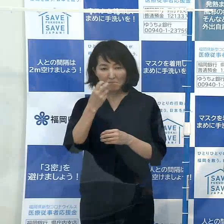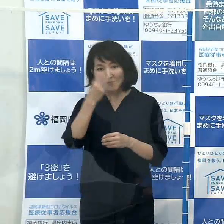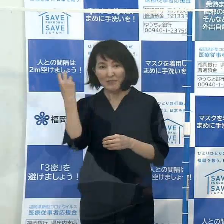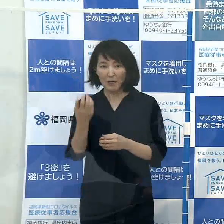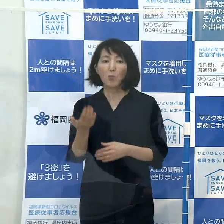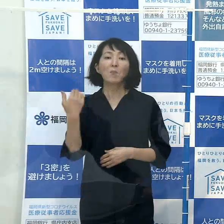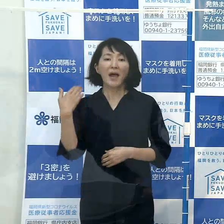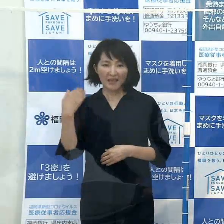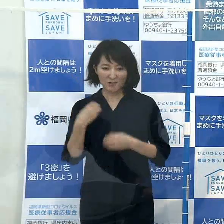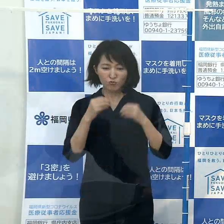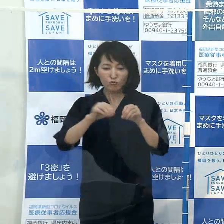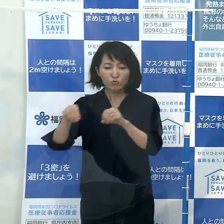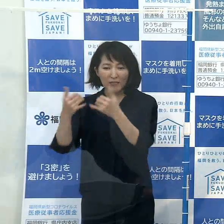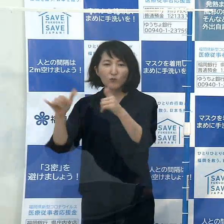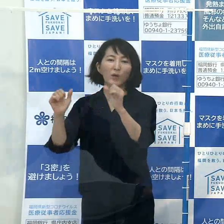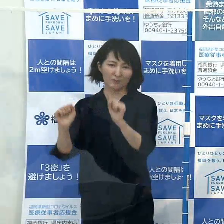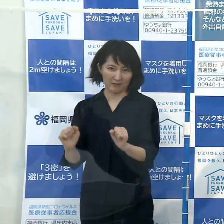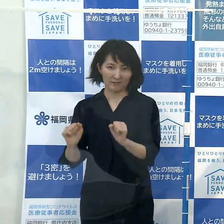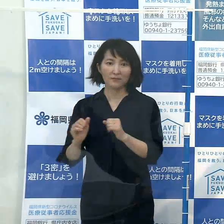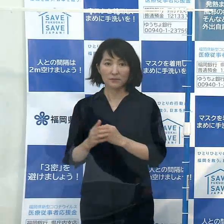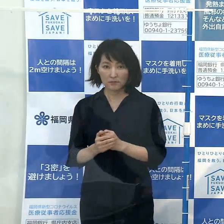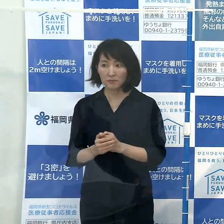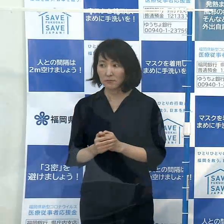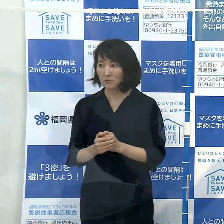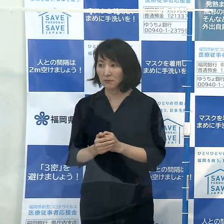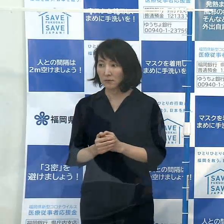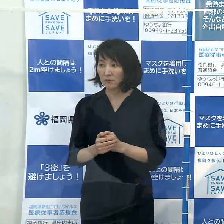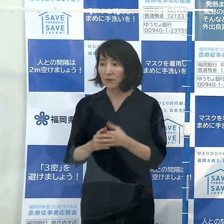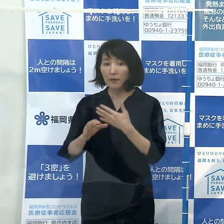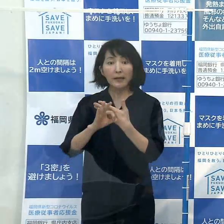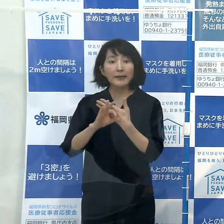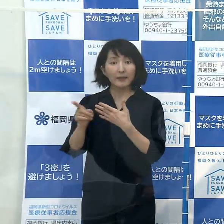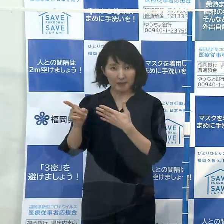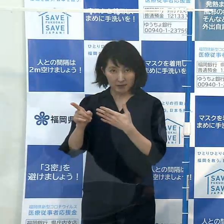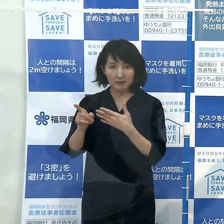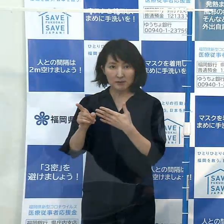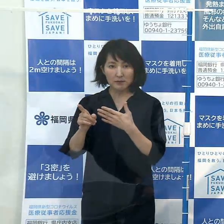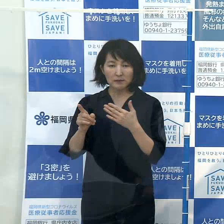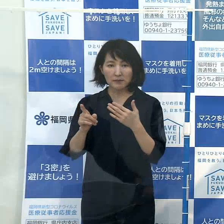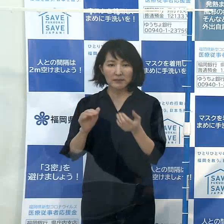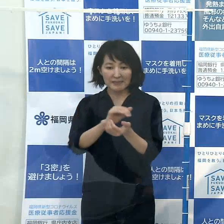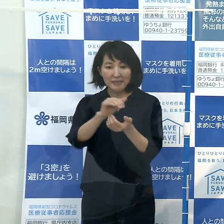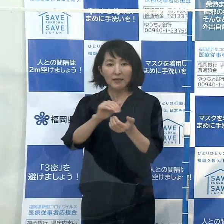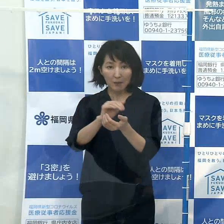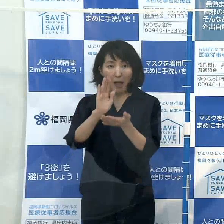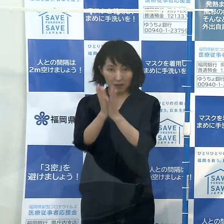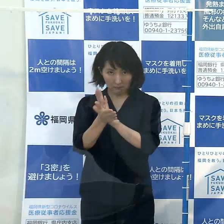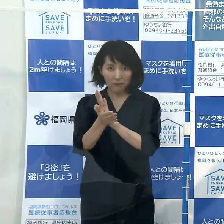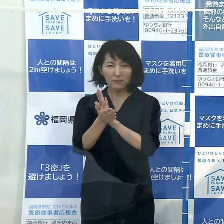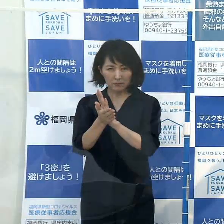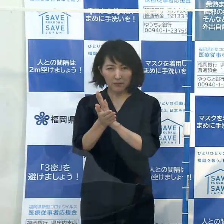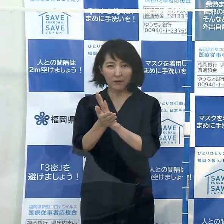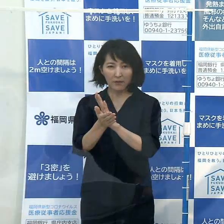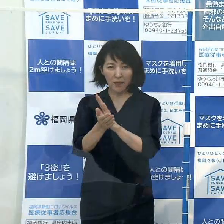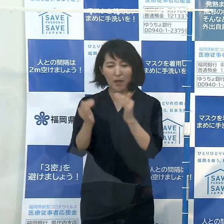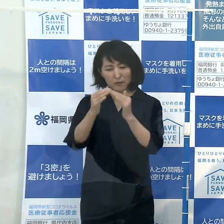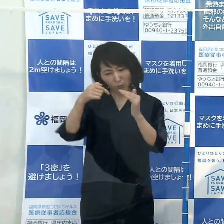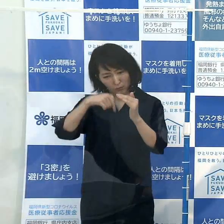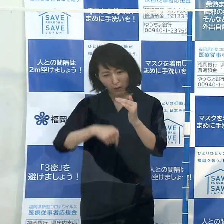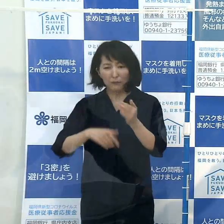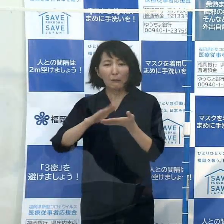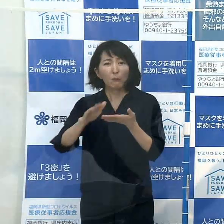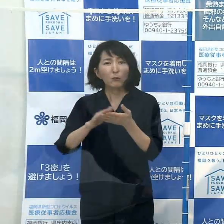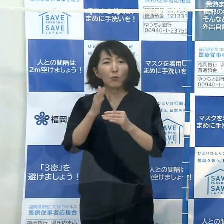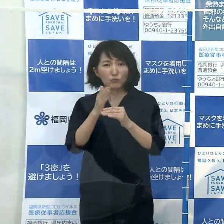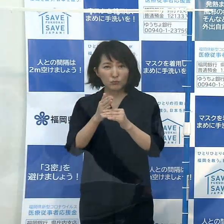。 関連してなんですけれども、埼玉で自宅療養中に症例が、症状が悪化して亡くなった方が出てましたけど、